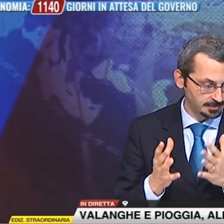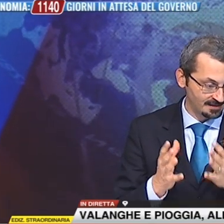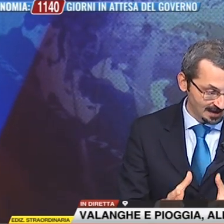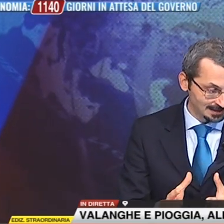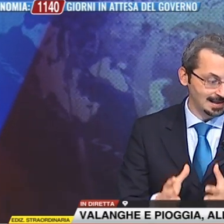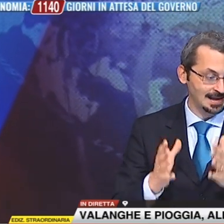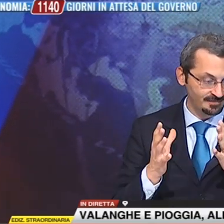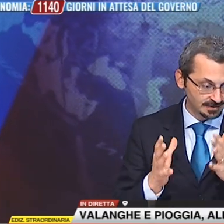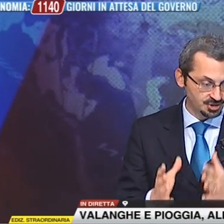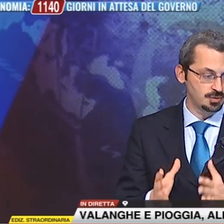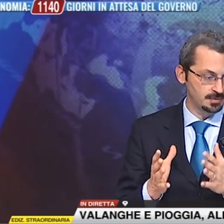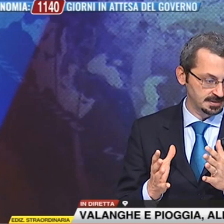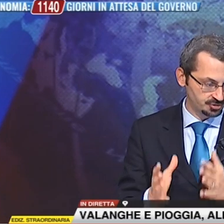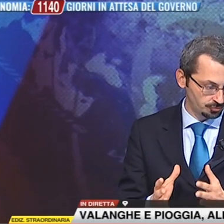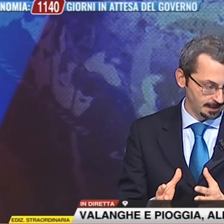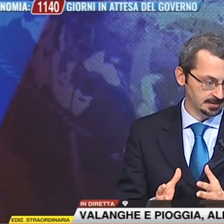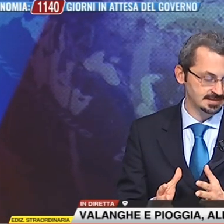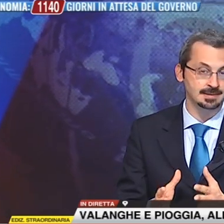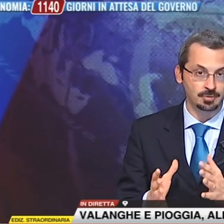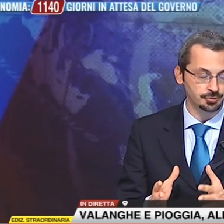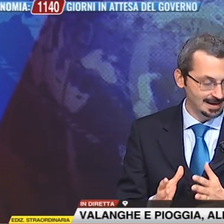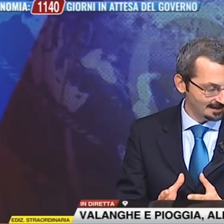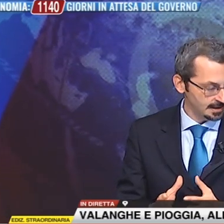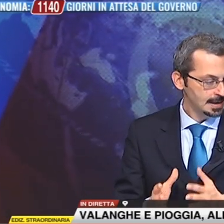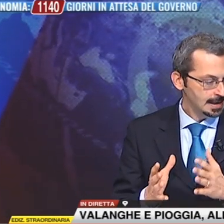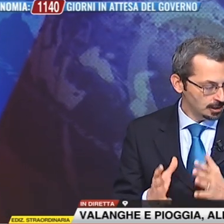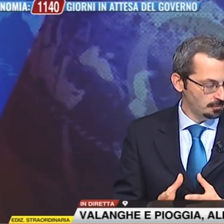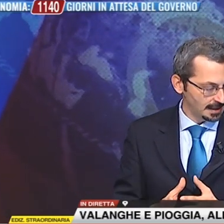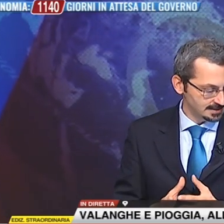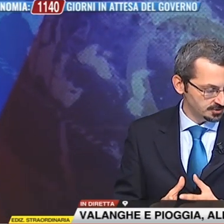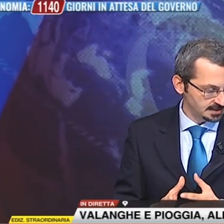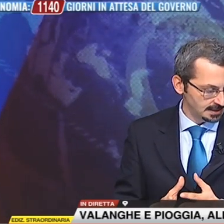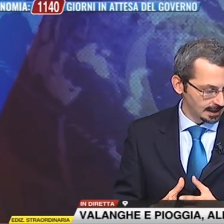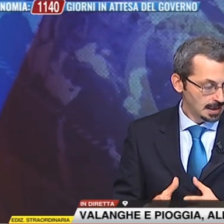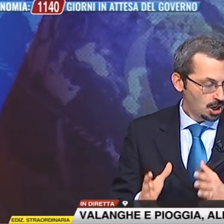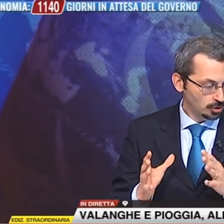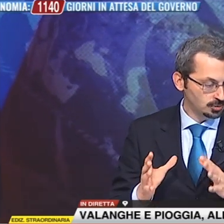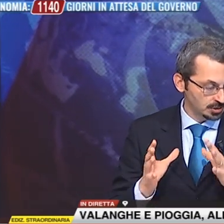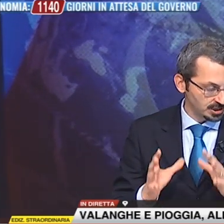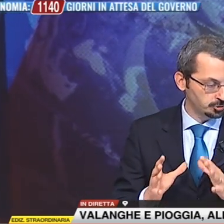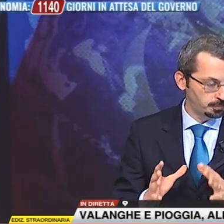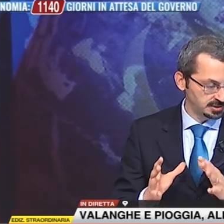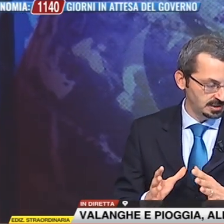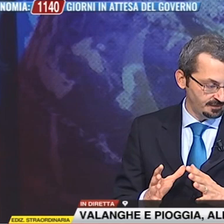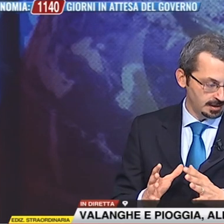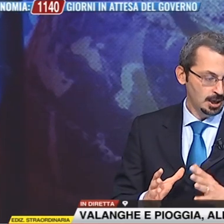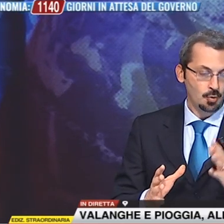Rosi, entrano dalle 20 alle 25 persone, pazienti molto gravi e complessi da gestire. Ogni